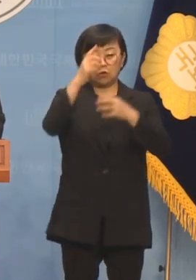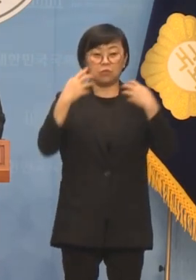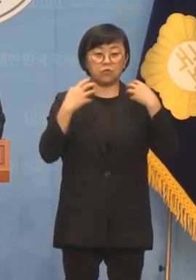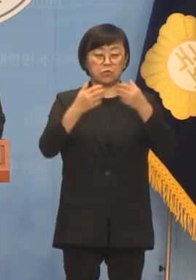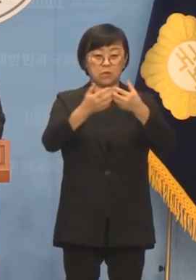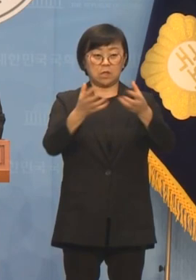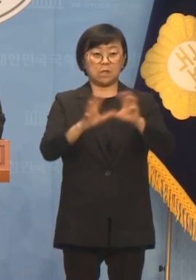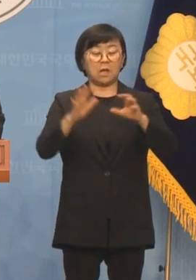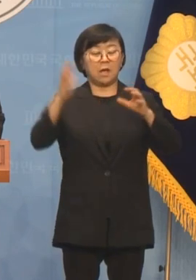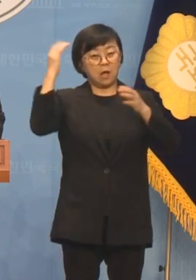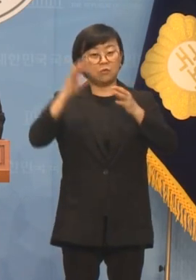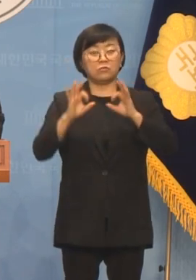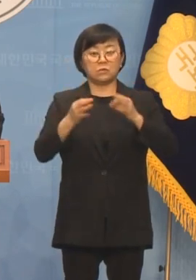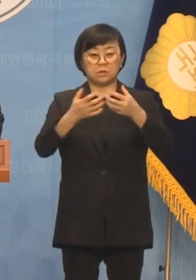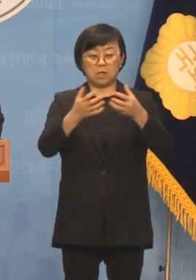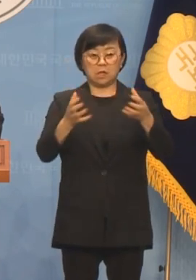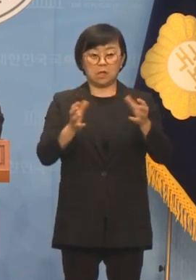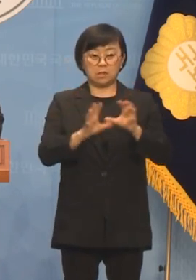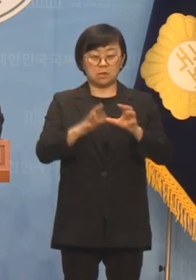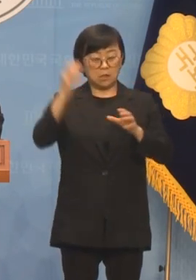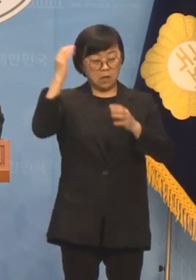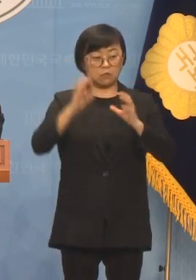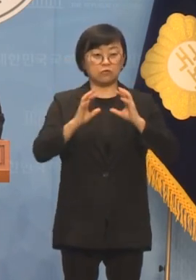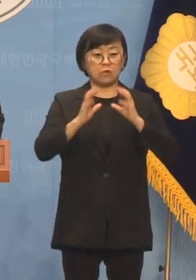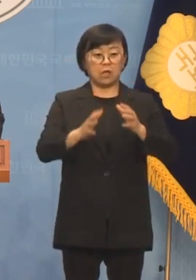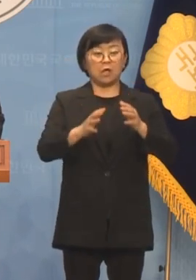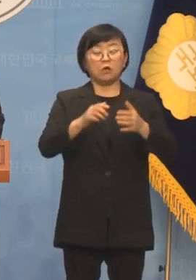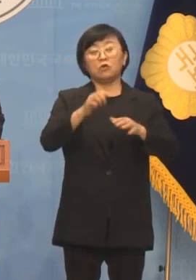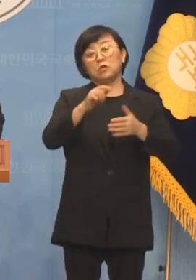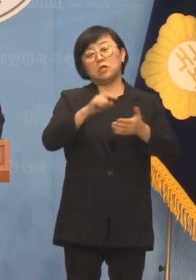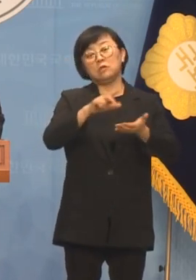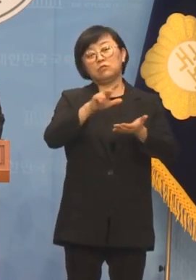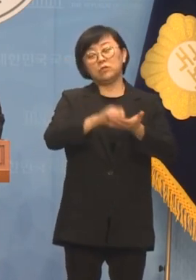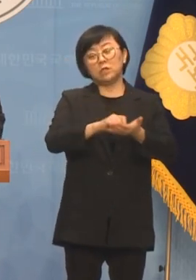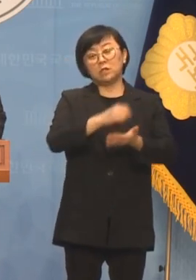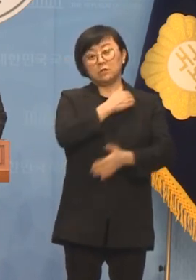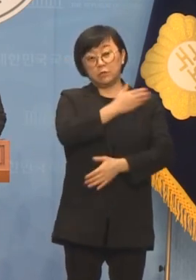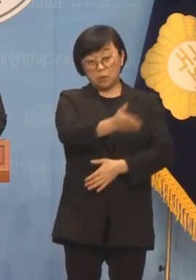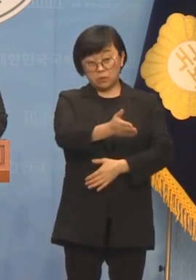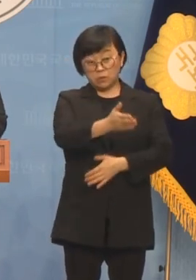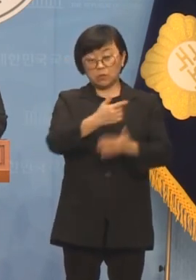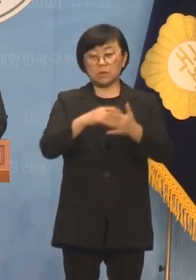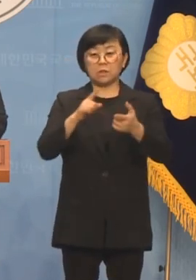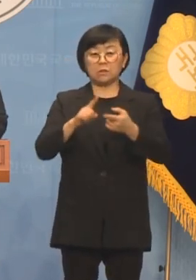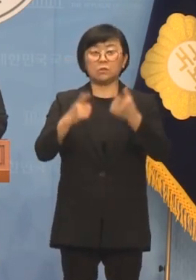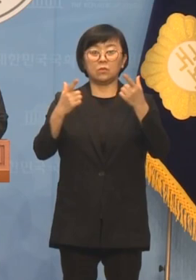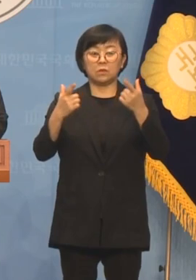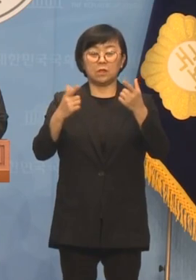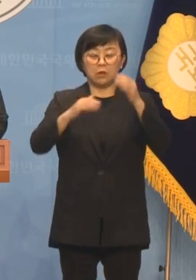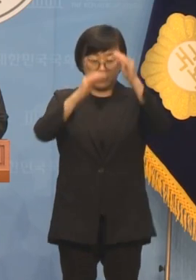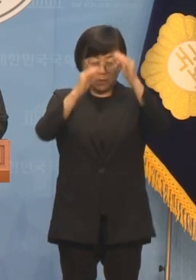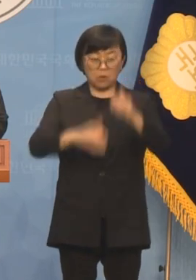정부기관인 한국은행에서 대한민국의 구조적 문제는 외면한 채 이 같은